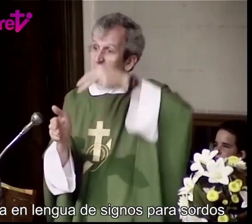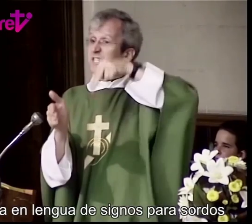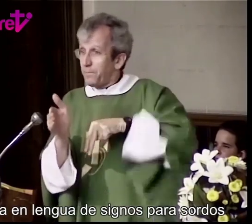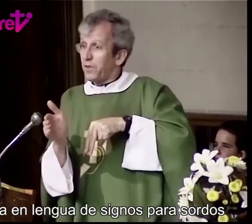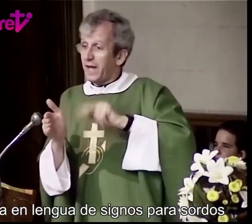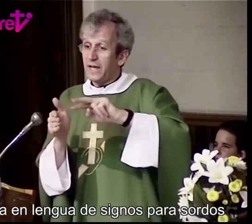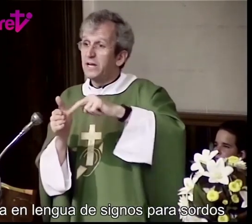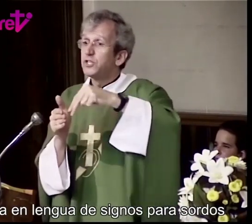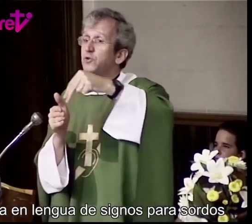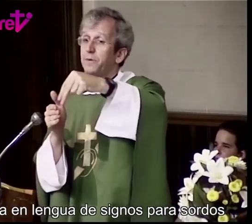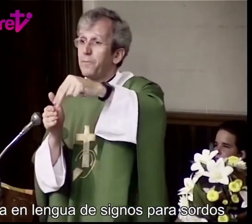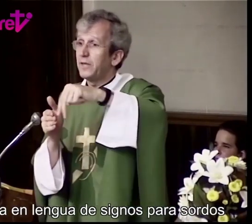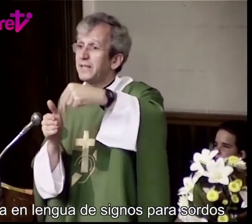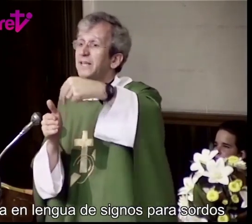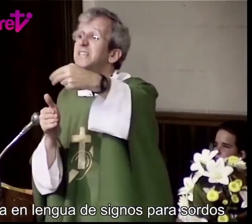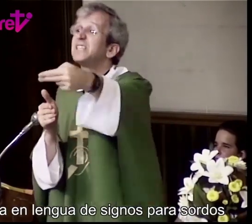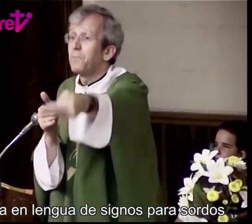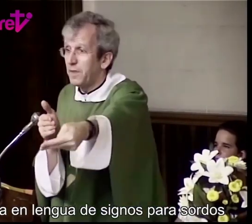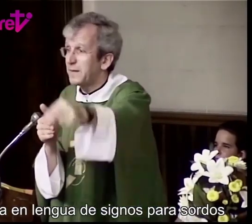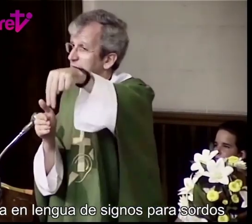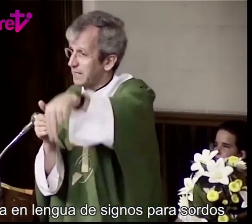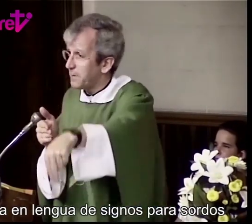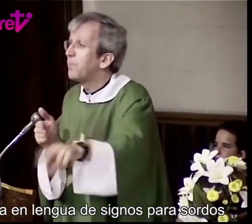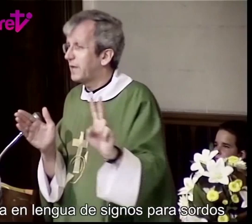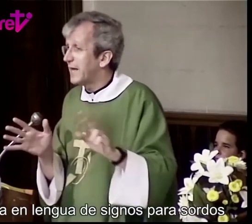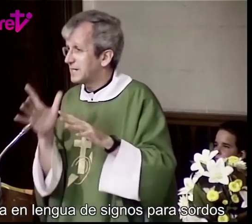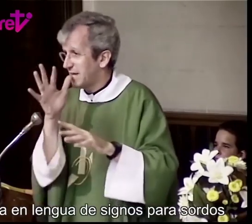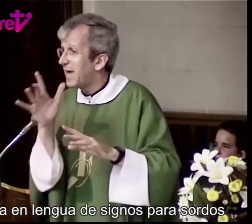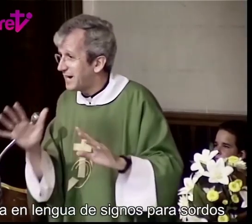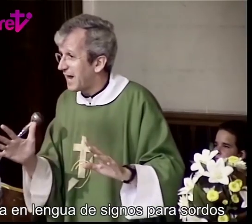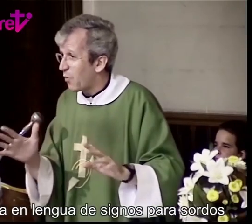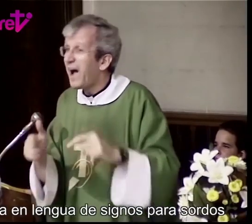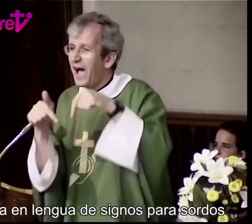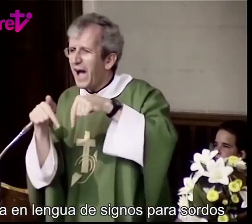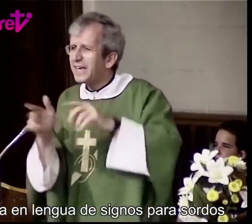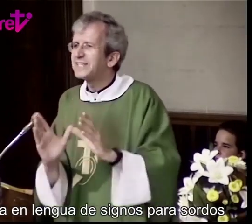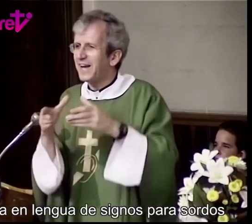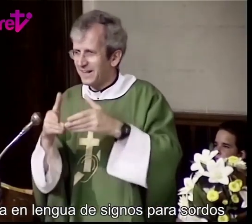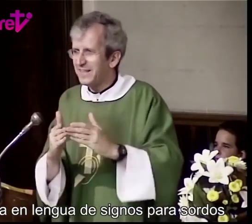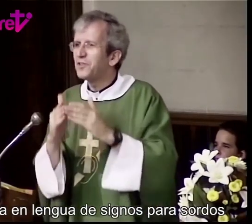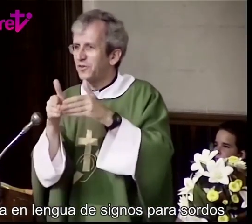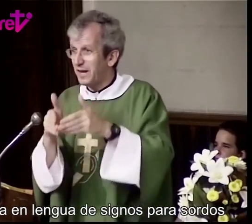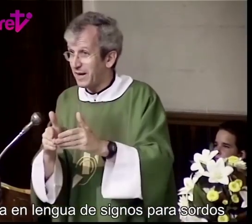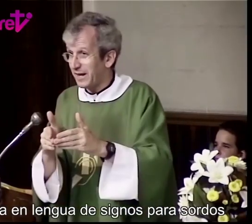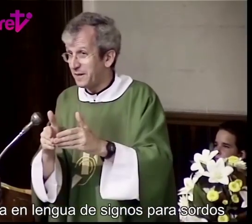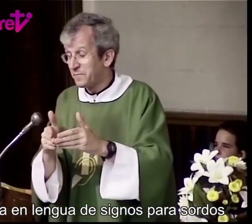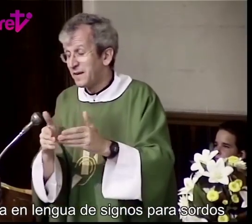se puede caer. Si uno se va por delante, se puede pasar y también puede caerse en el agua. Hay que estar dentro de la barca.